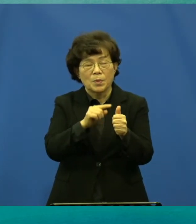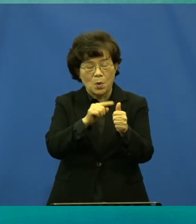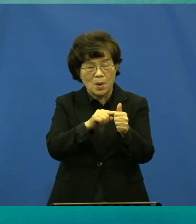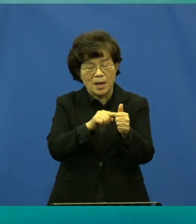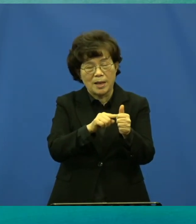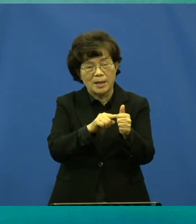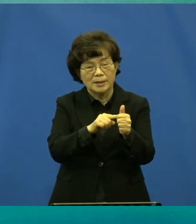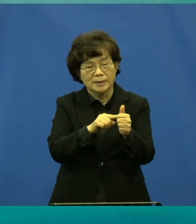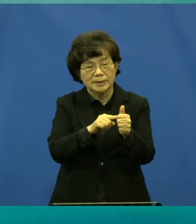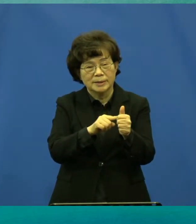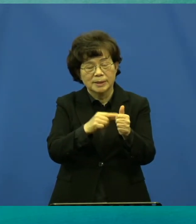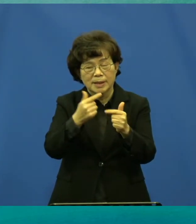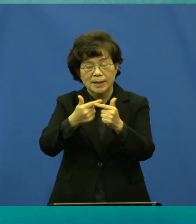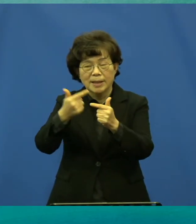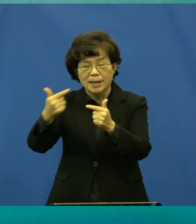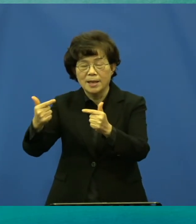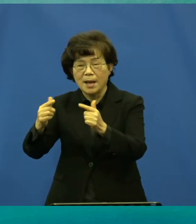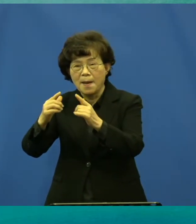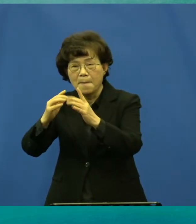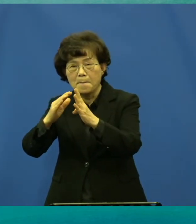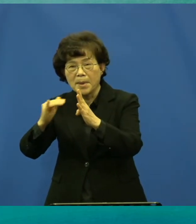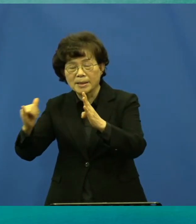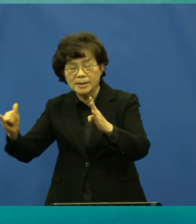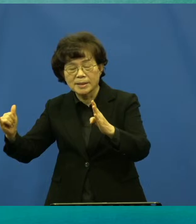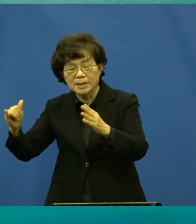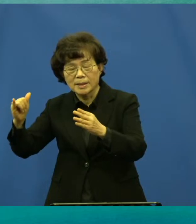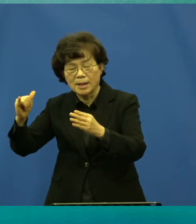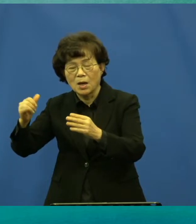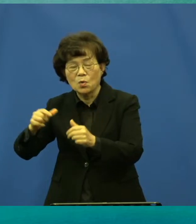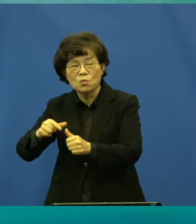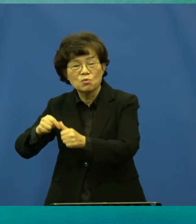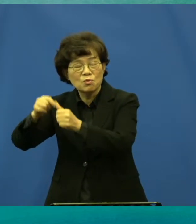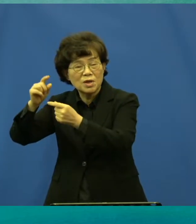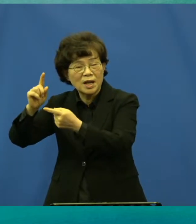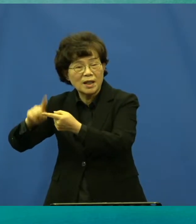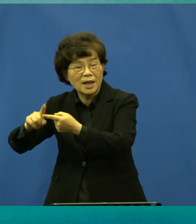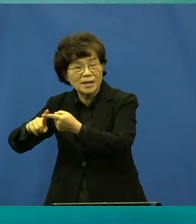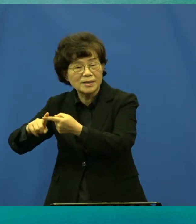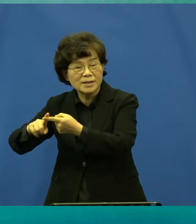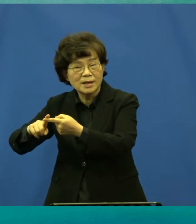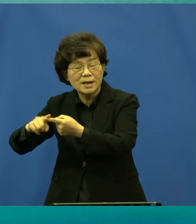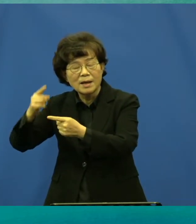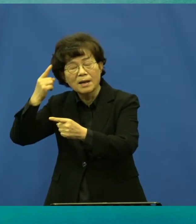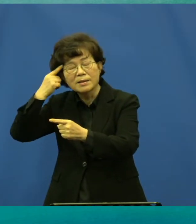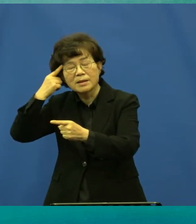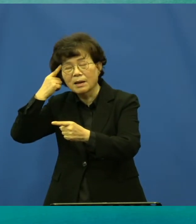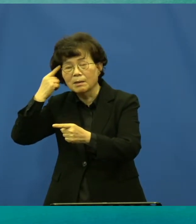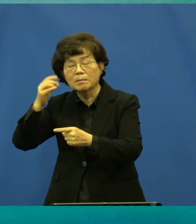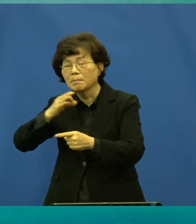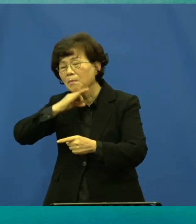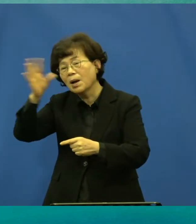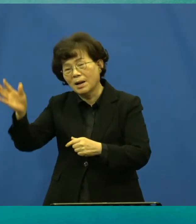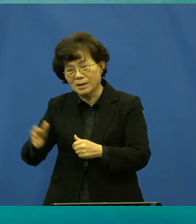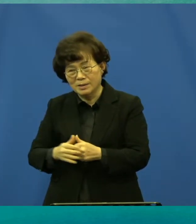요나에게는 니느웨 백성들에 대한 구원, 이런 것은 너무 큰 담론이에요.